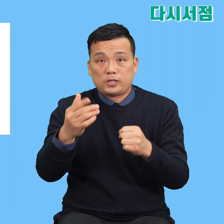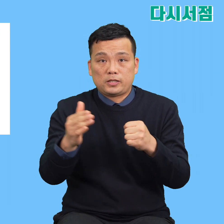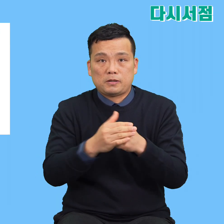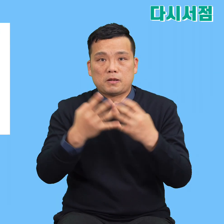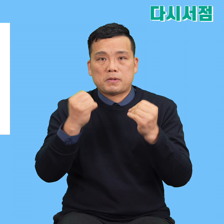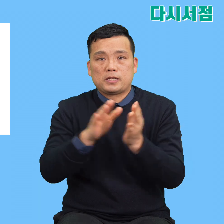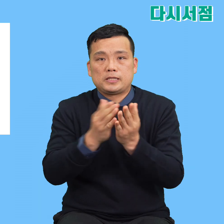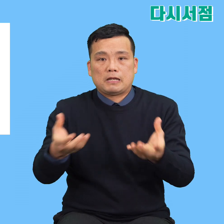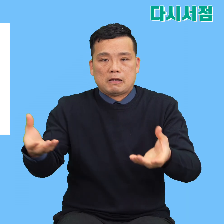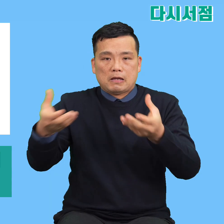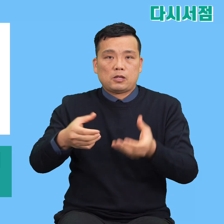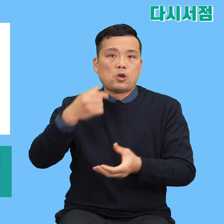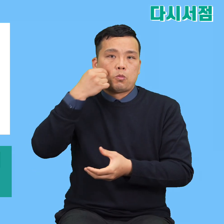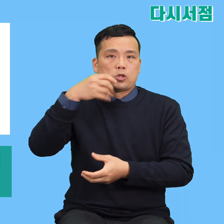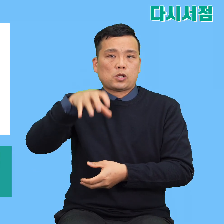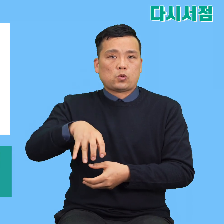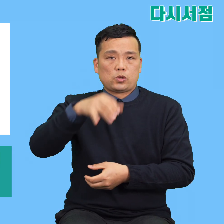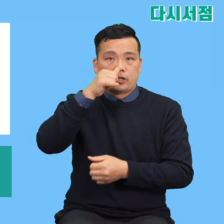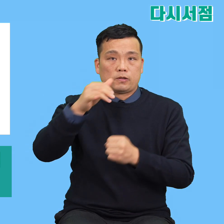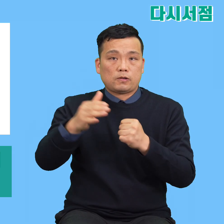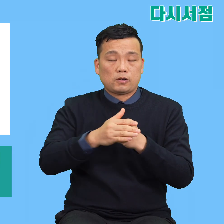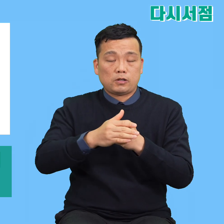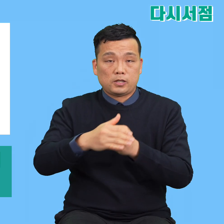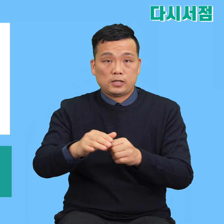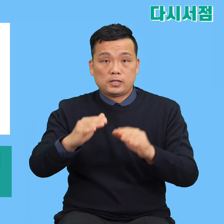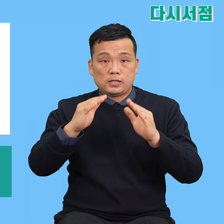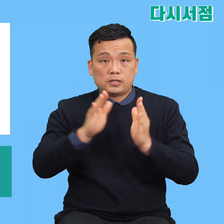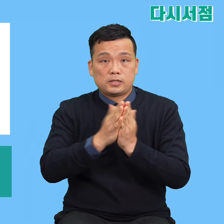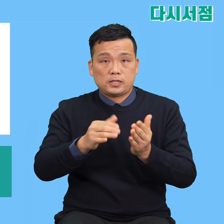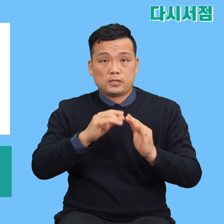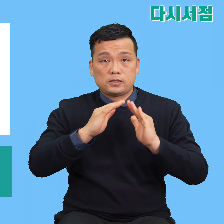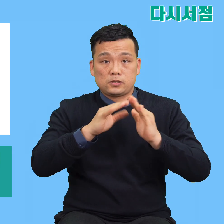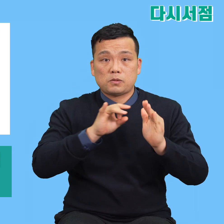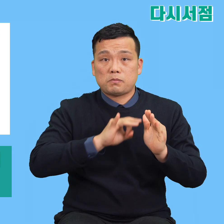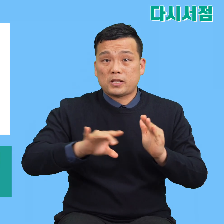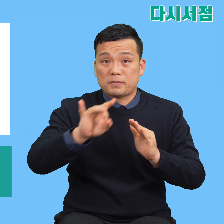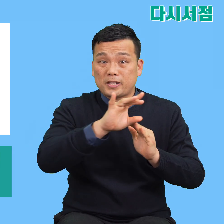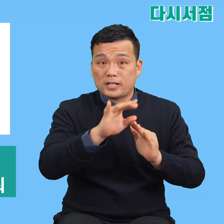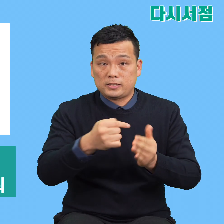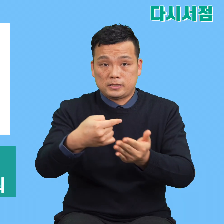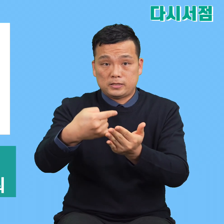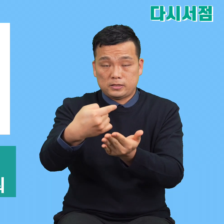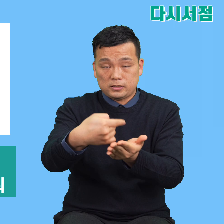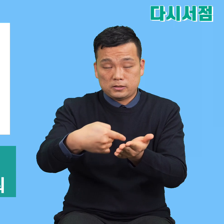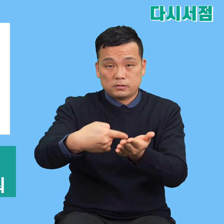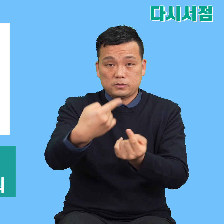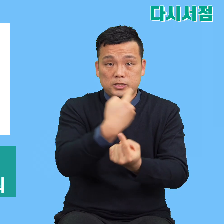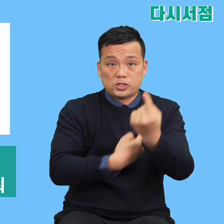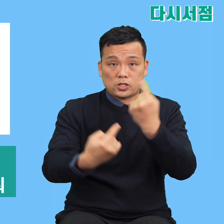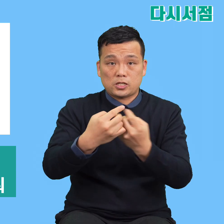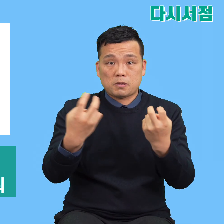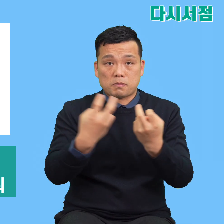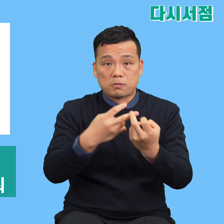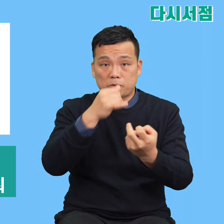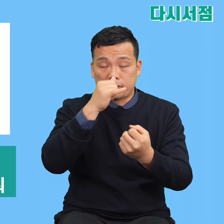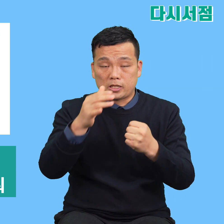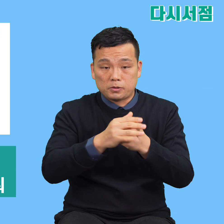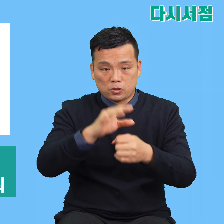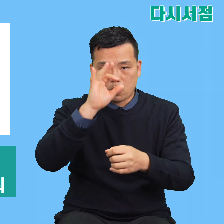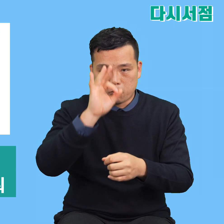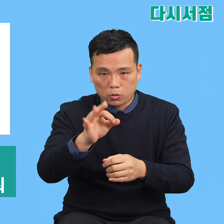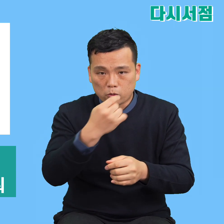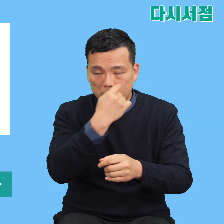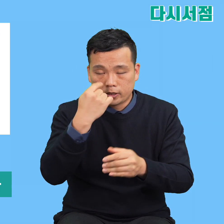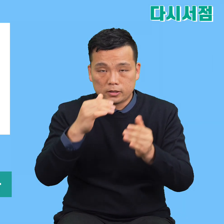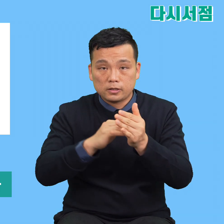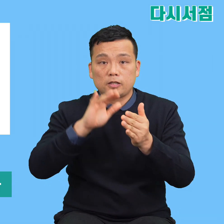있습니다. 그렇기 때문에 서점마다의 입고 방식을 살펴보고 안내하는 별도의 이메일로 입고